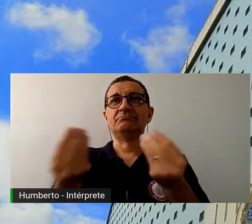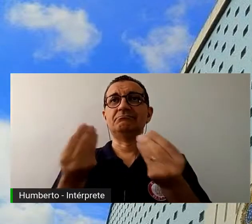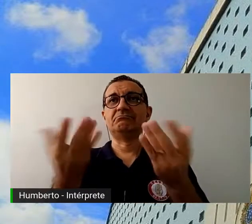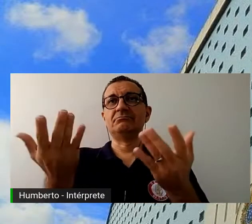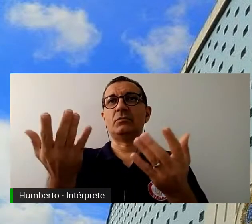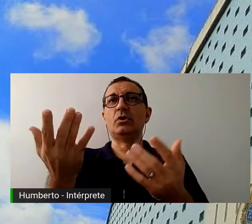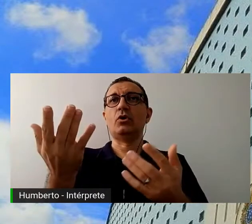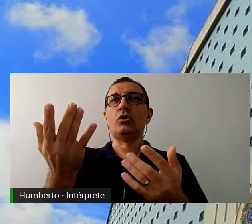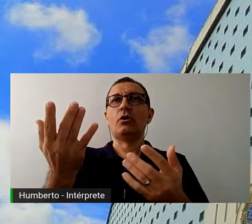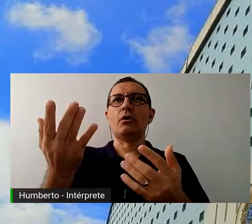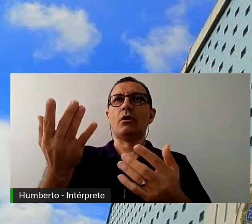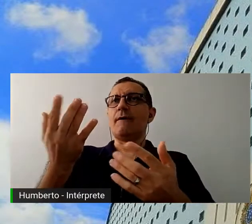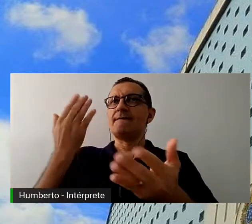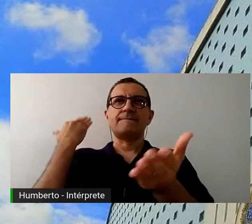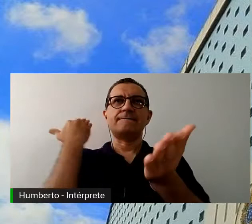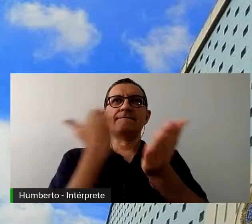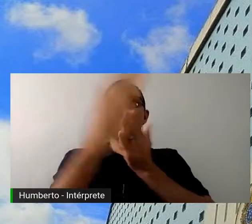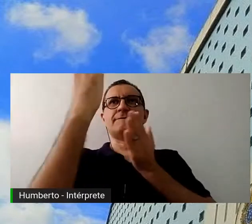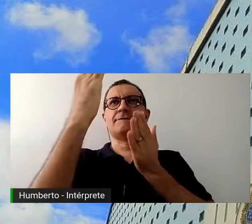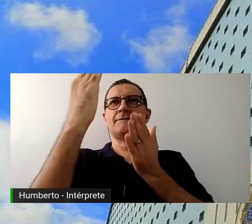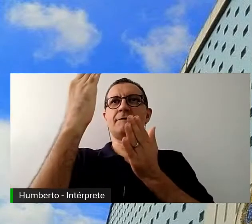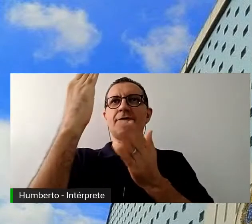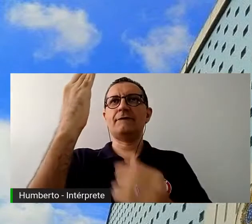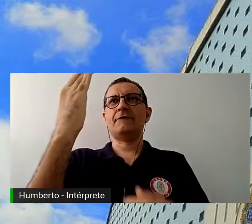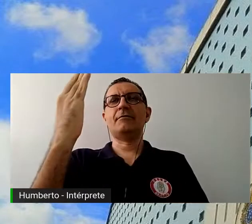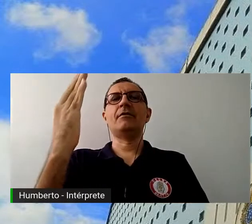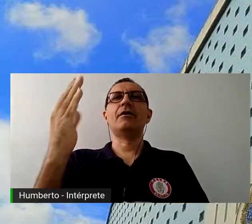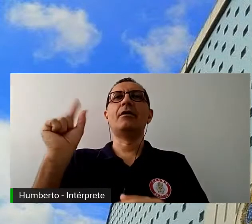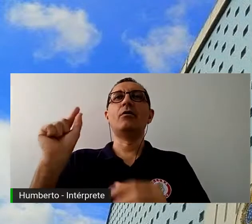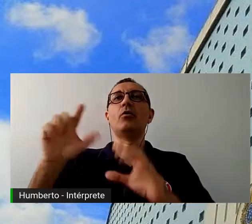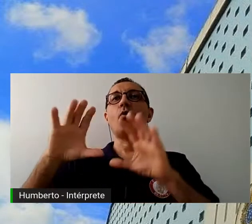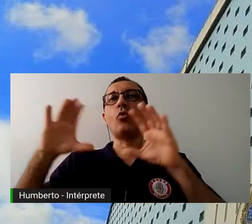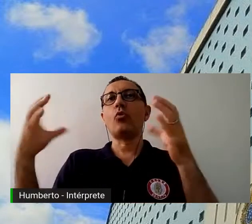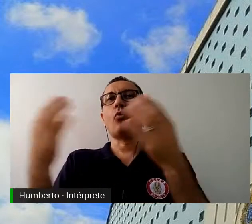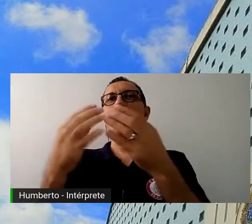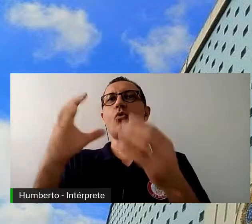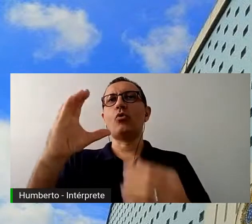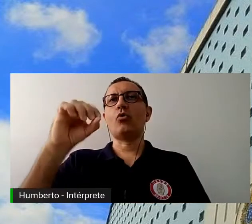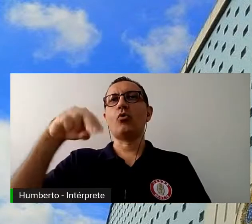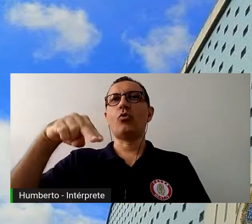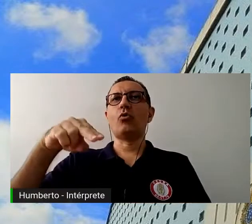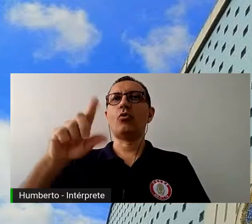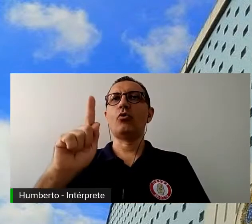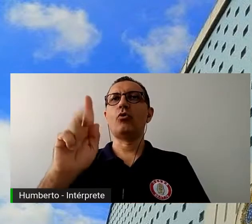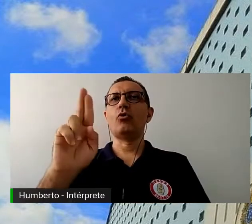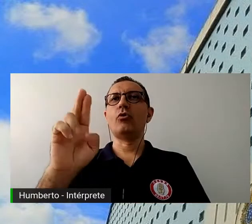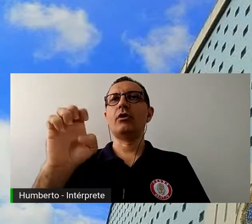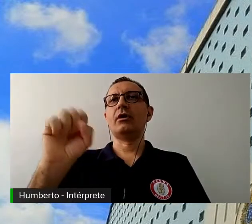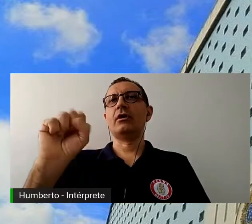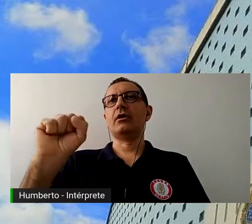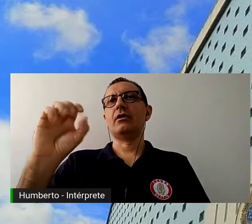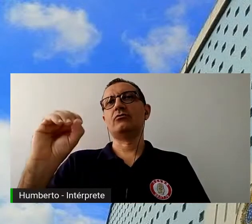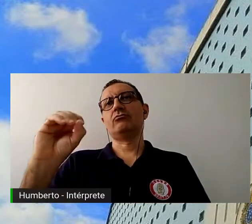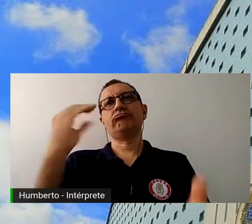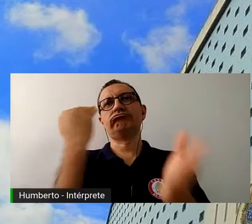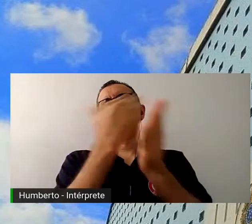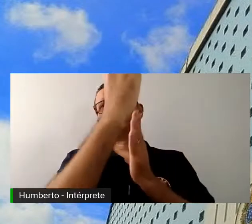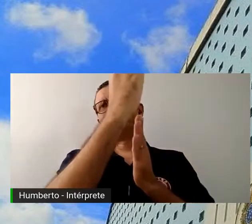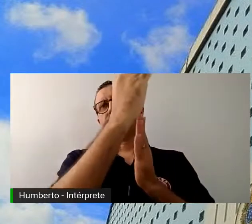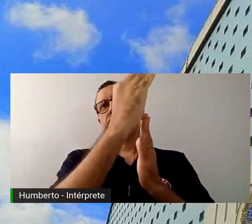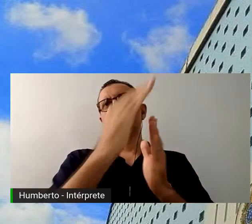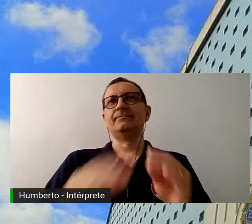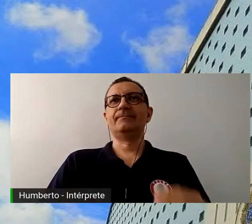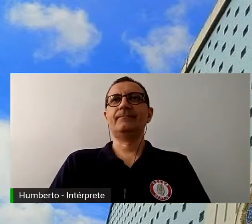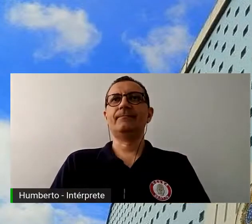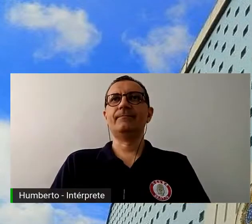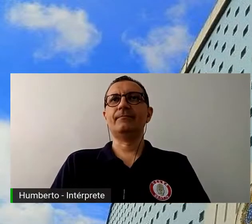branco, que foi esse golpe legalizado pelo Congresso. Enfim, o oitavo é a interdisciplinaridade, é interessante, assegurada